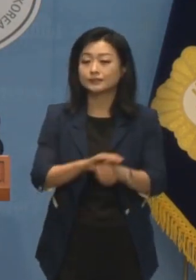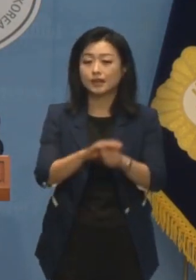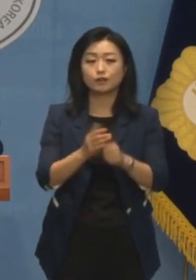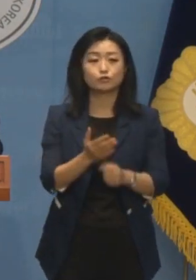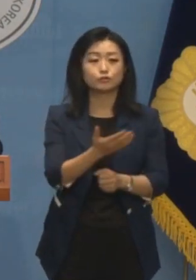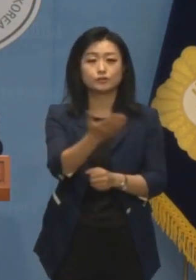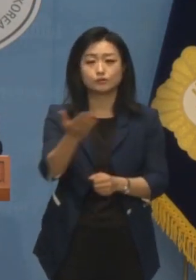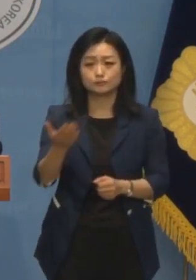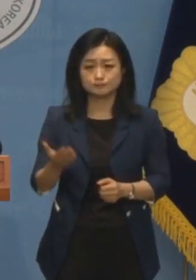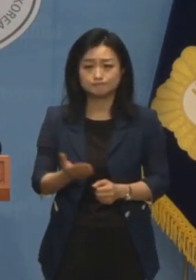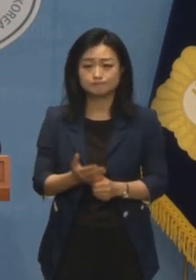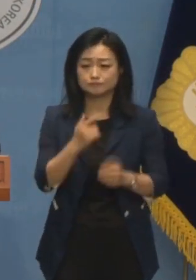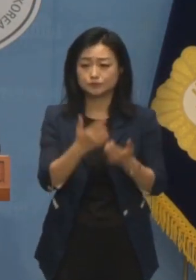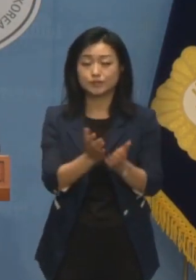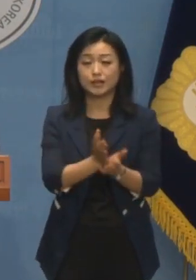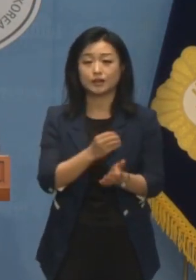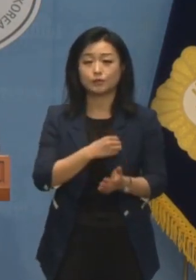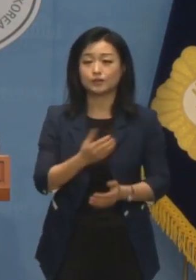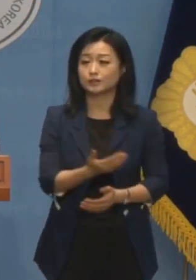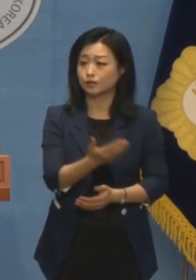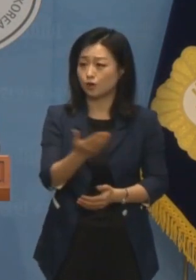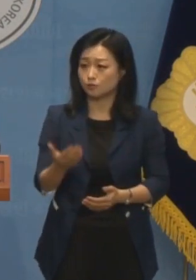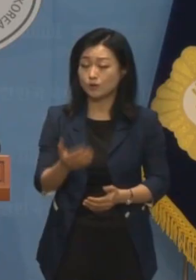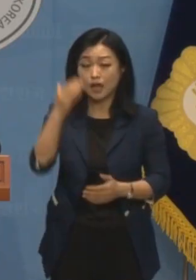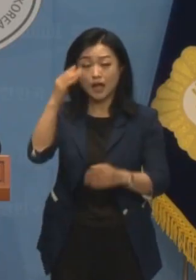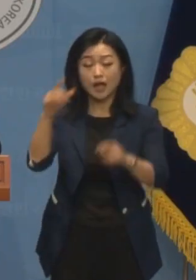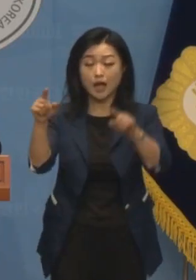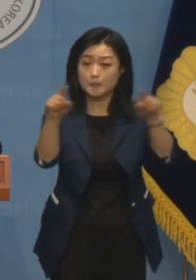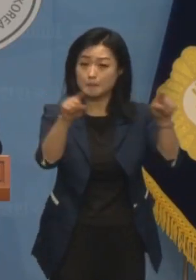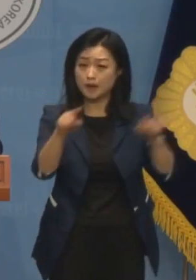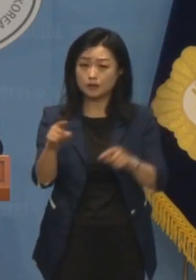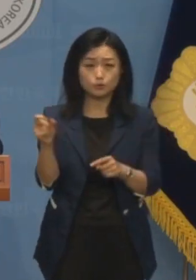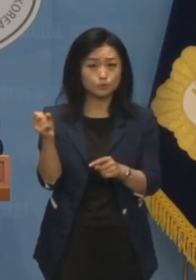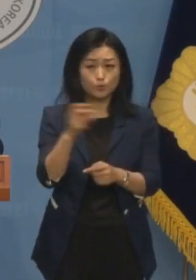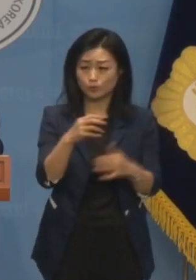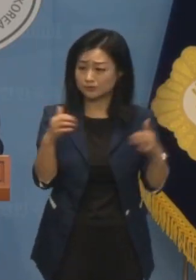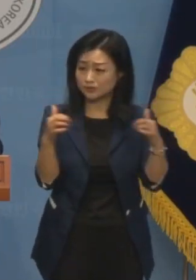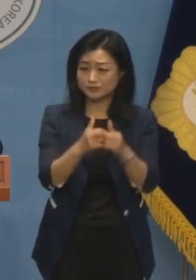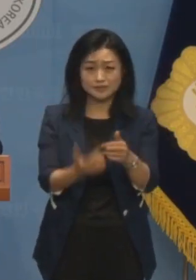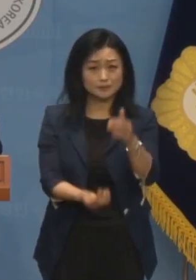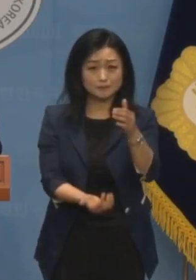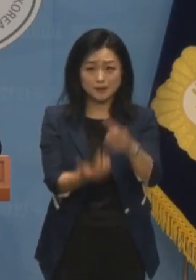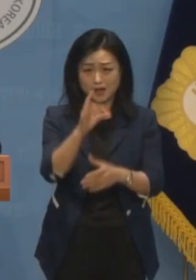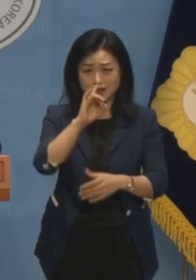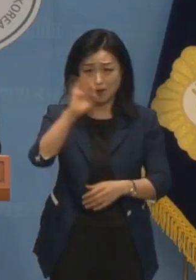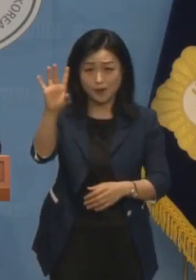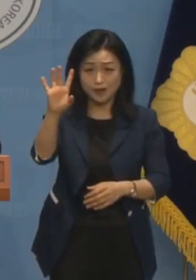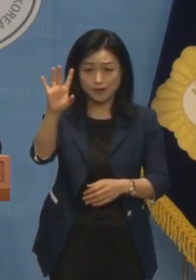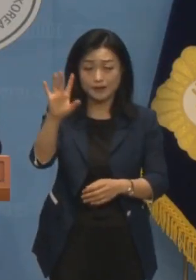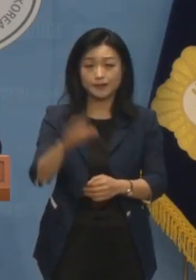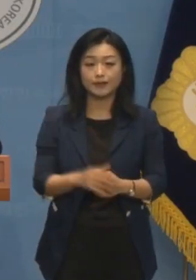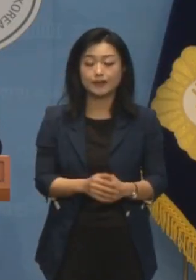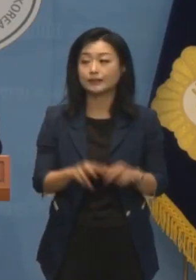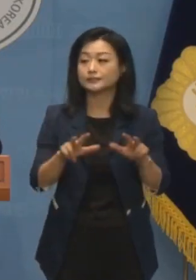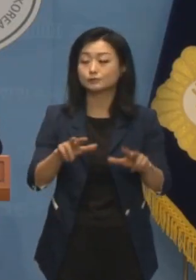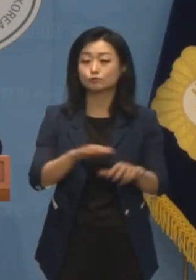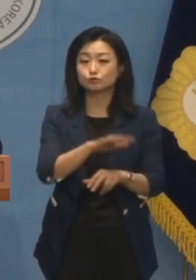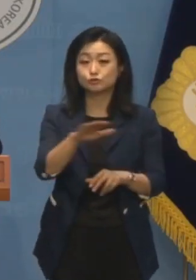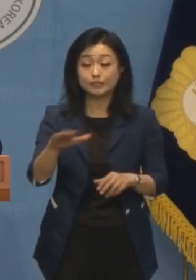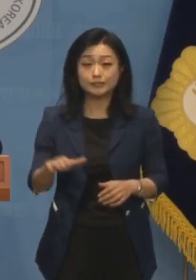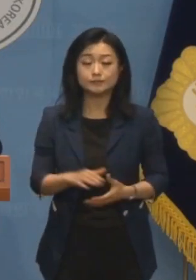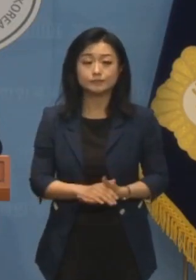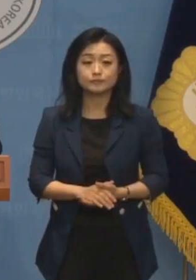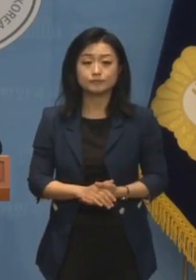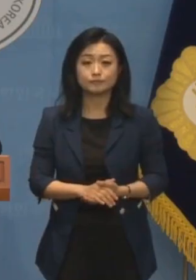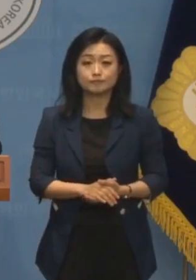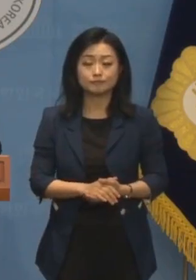국민 여러분, 민주당 당원 동지 여러분, 한반도에서 다시는 전쟁이 일어나서는 안 됩니다. 지금 우리는